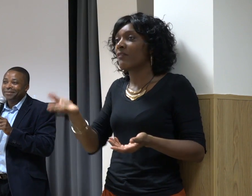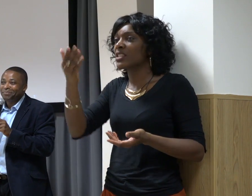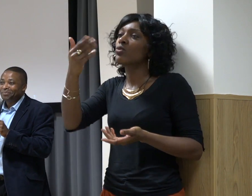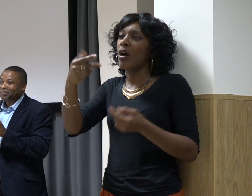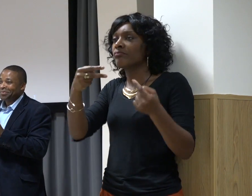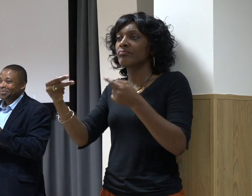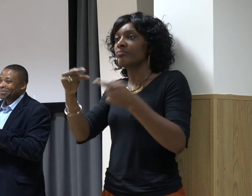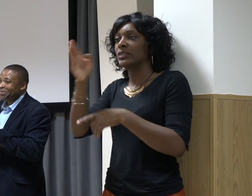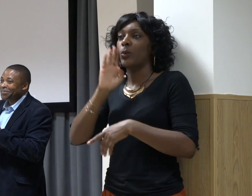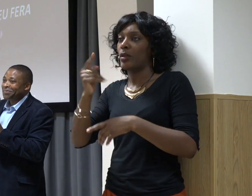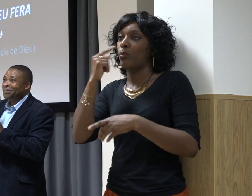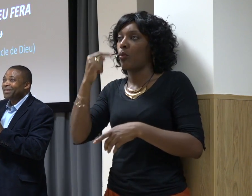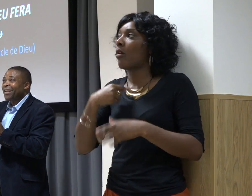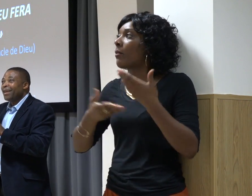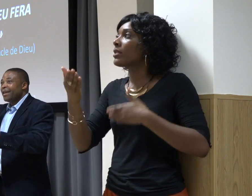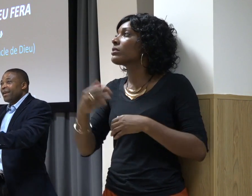avancer.